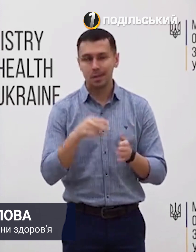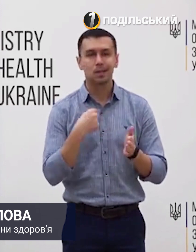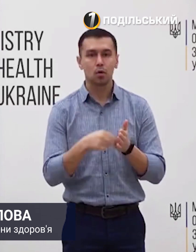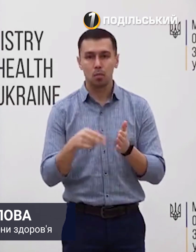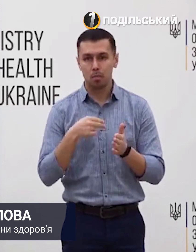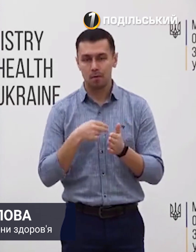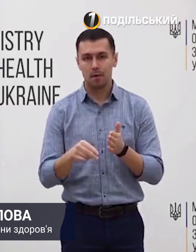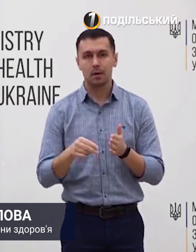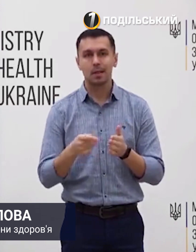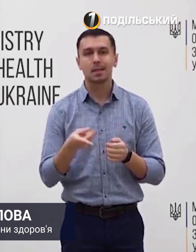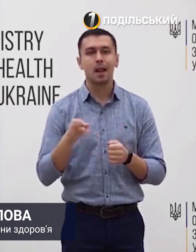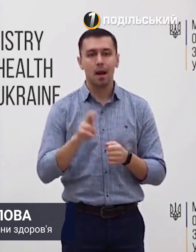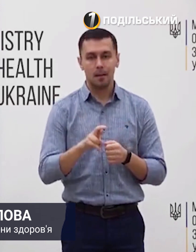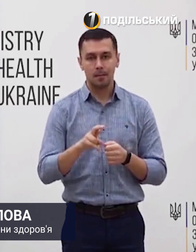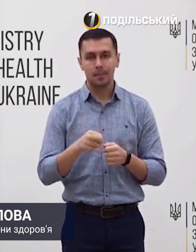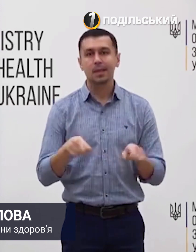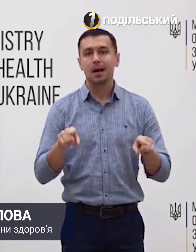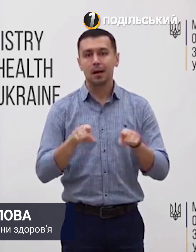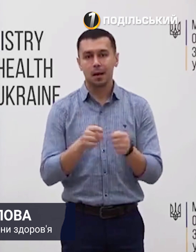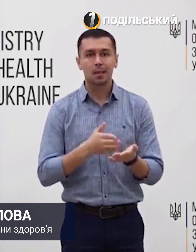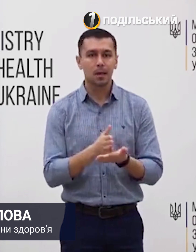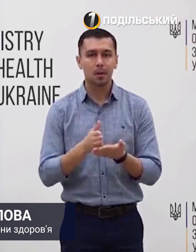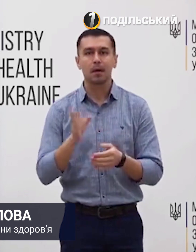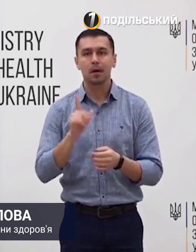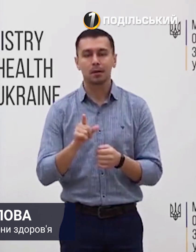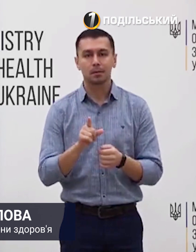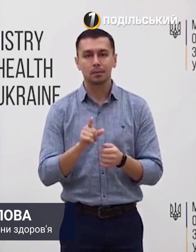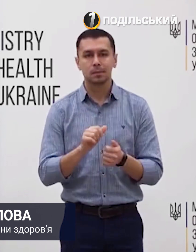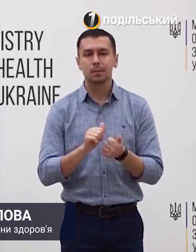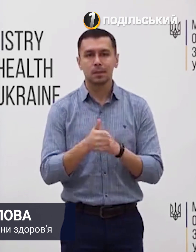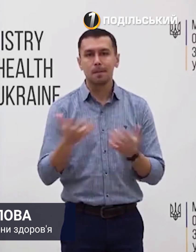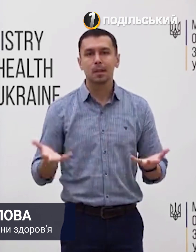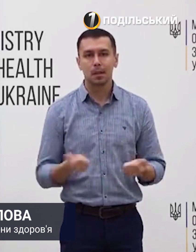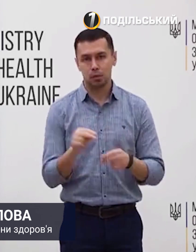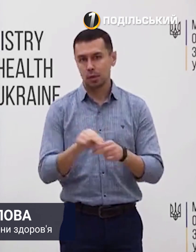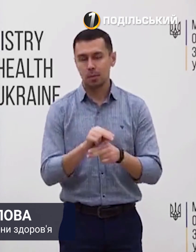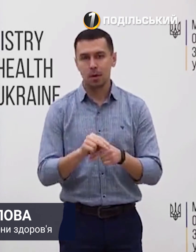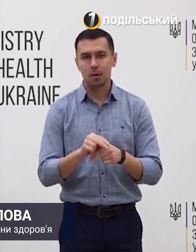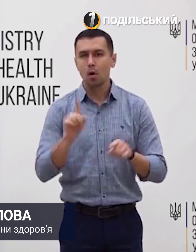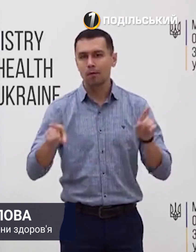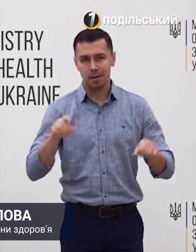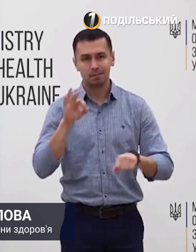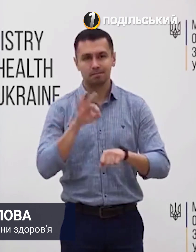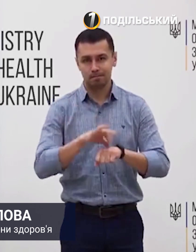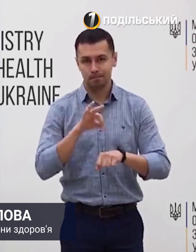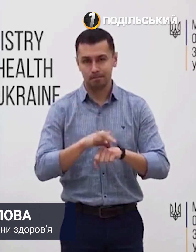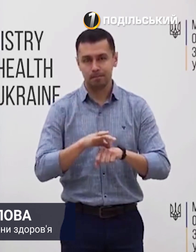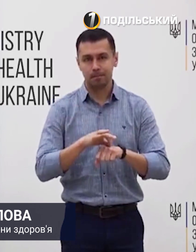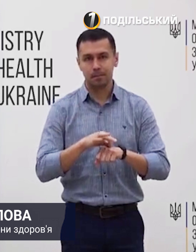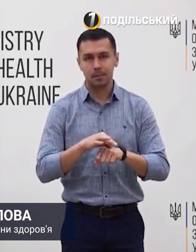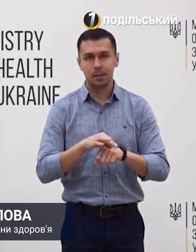здійснюватиме закупівлі для таких напрямків, як замісна підтримуюча терапія, орфанні метаболічні